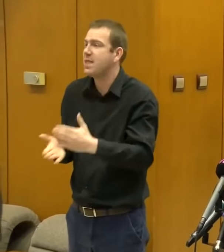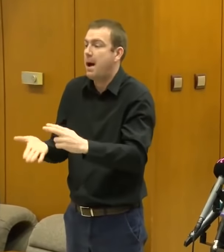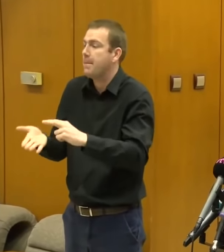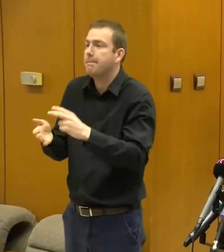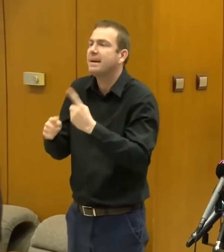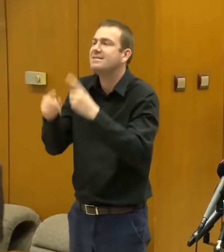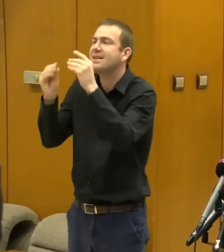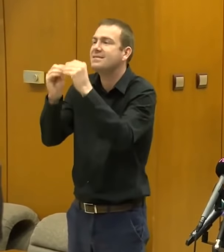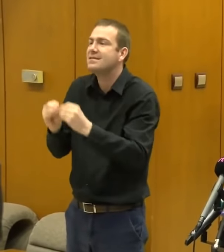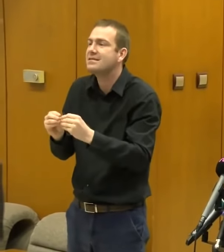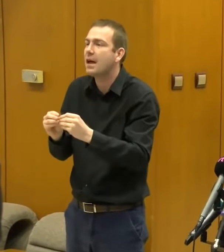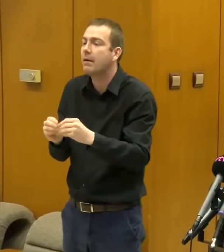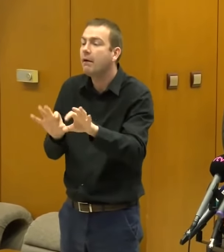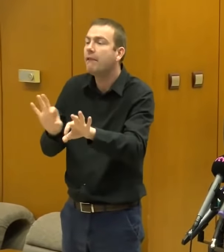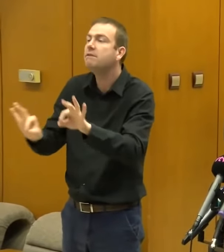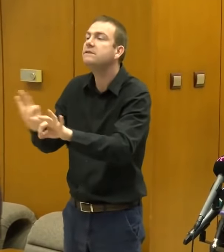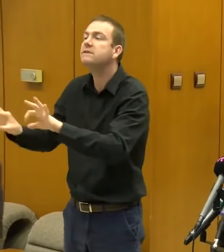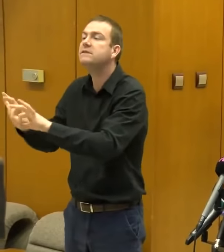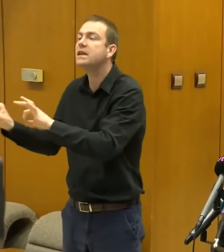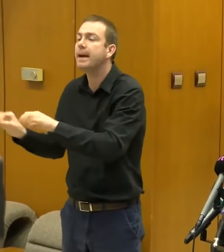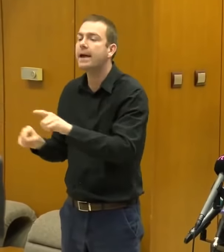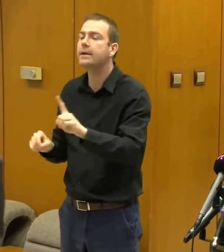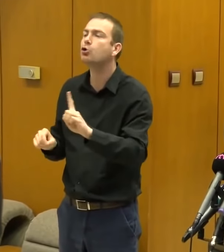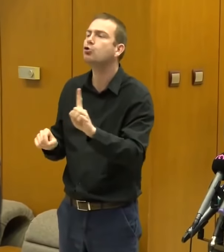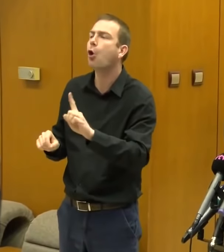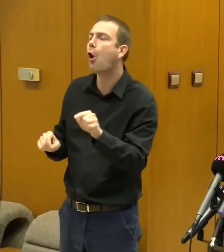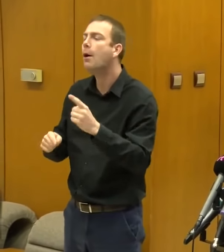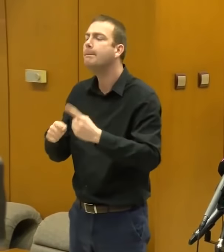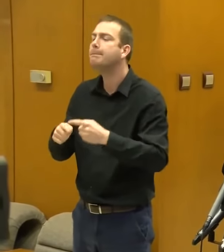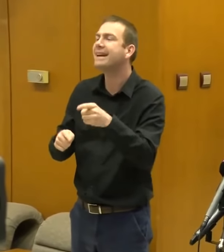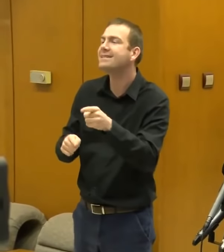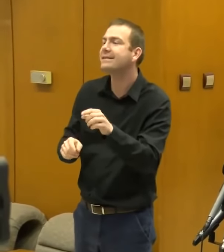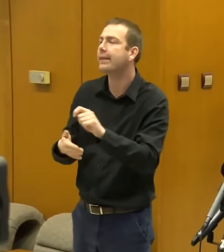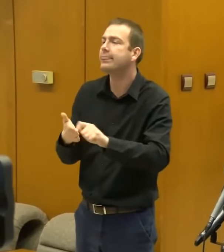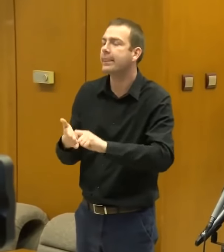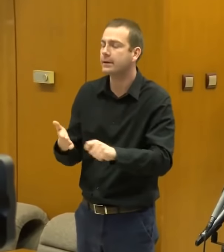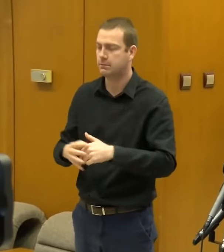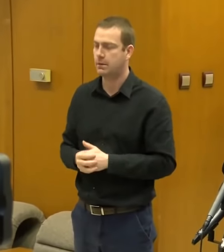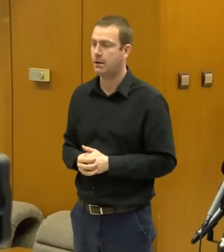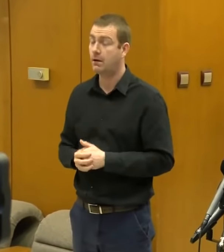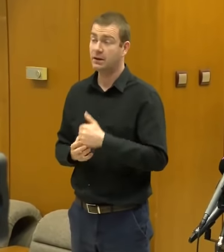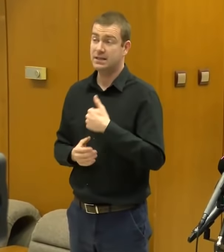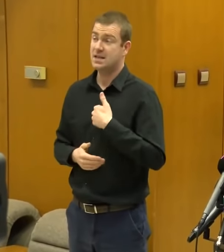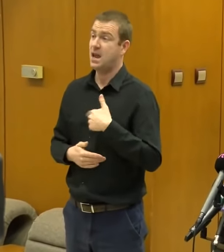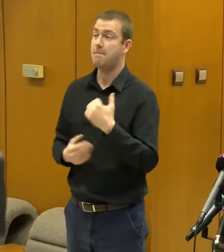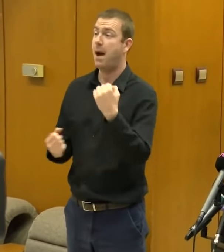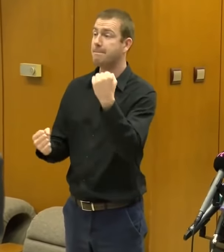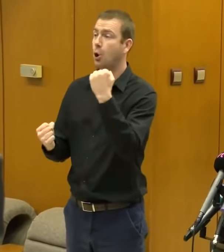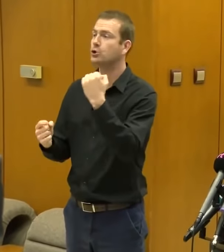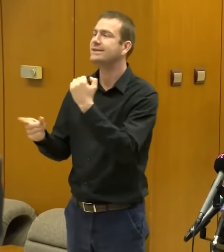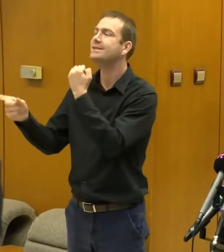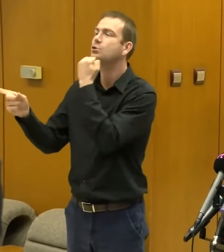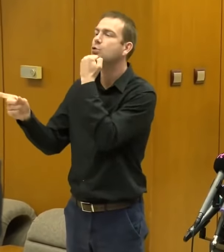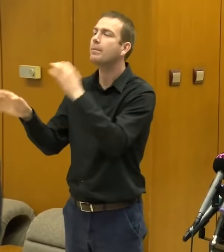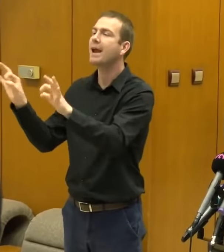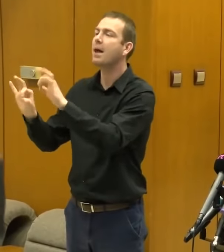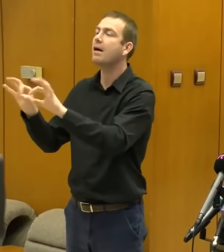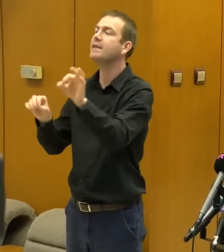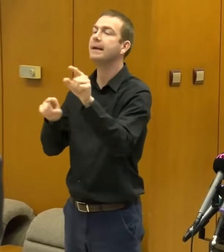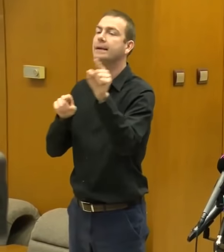čo sa týka tých súkromných laboratórií, samozrejme ja nemám tú moc, aby som o tomto rozhodoval, ale prvé, čo